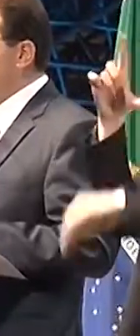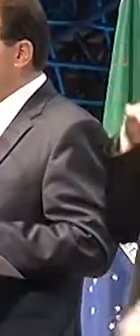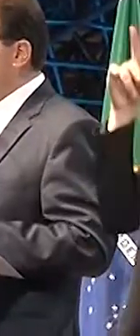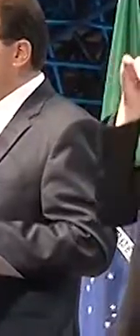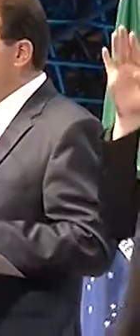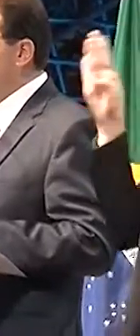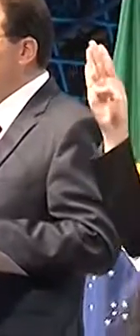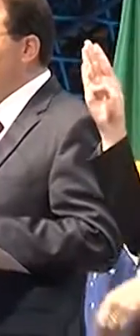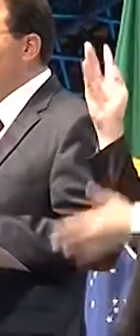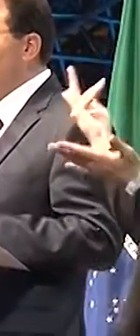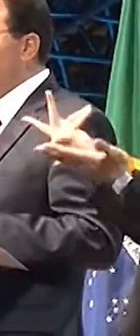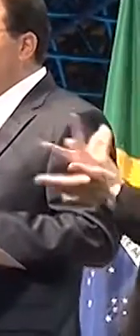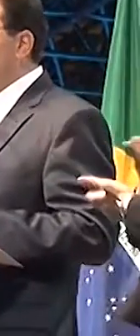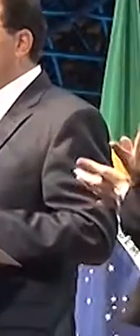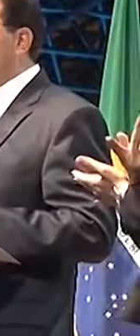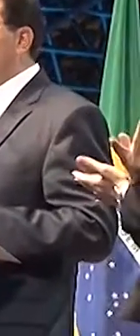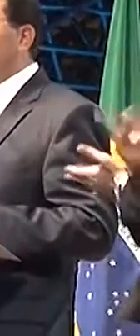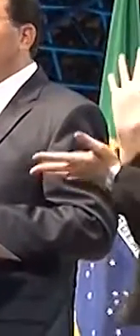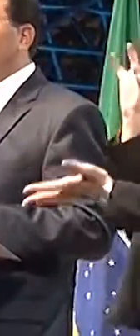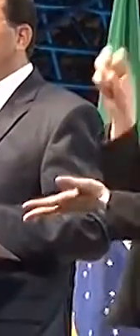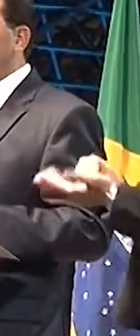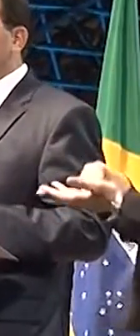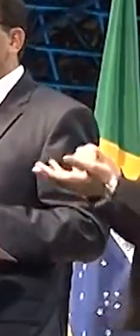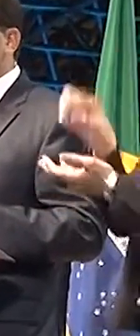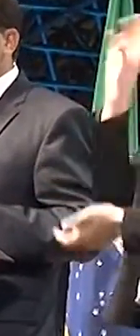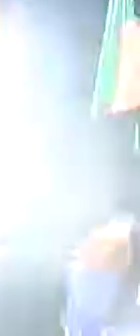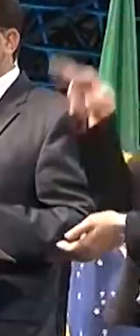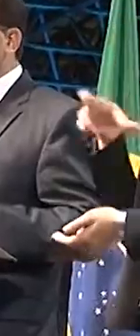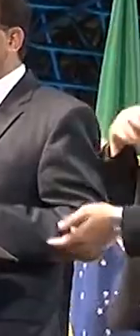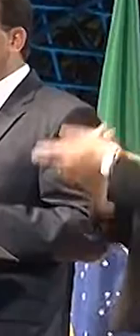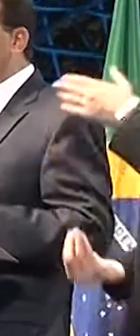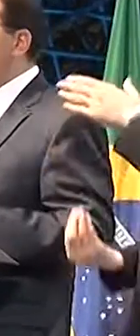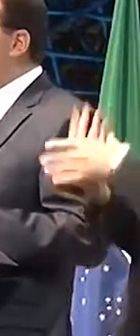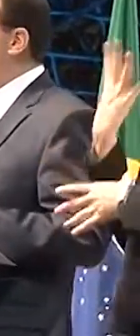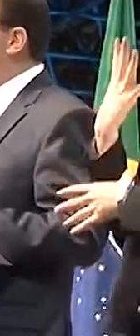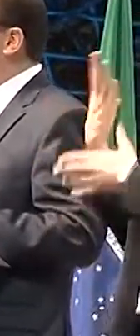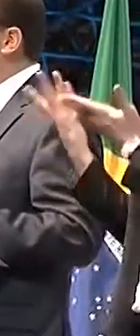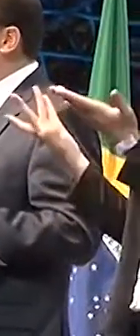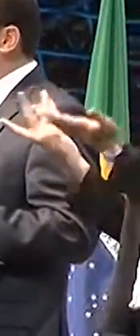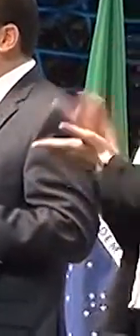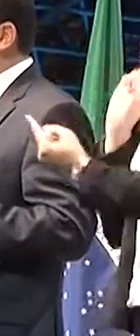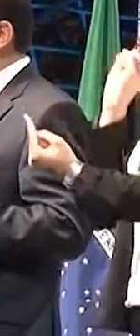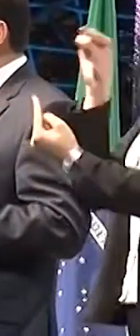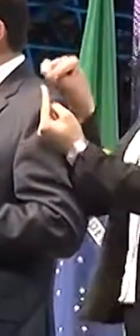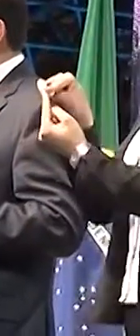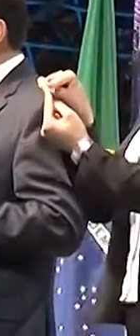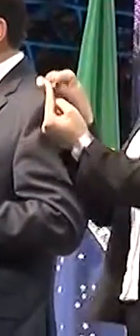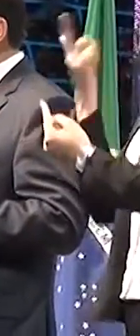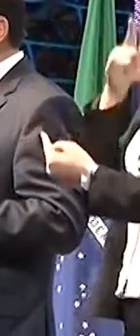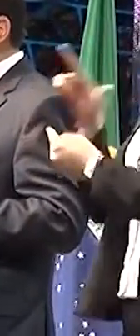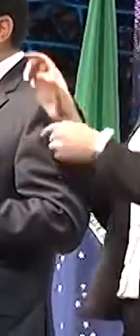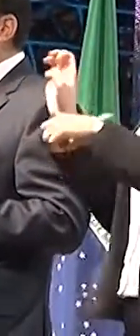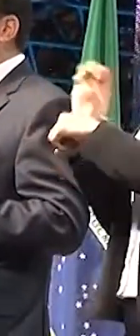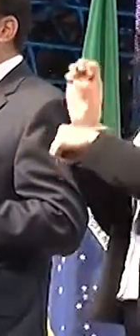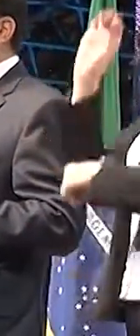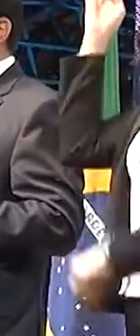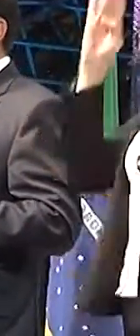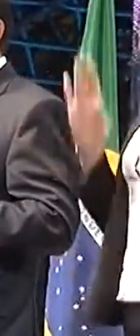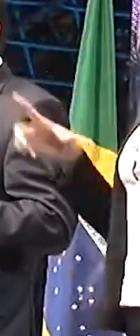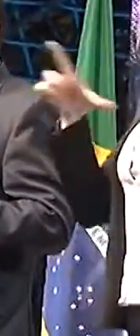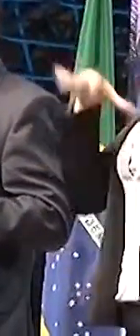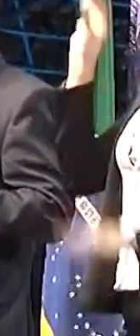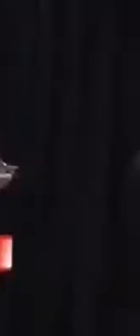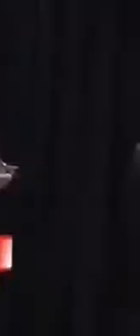a abertura e dando início aos trabalhos da conferência, o presidente nacional da ordem destacou o advogado e seu papel